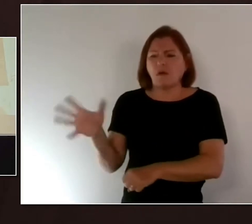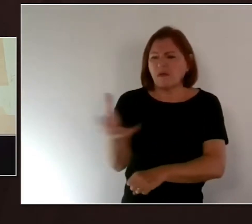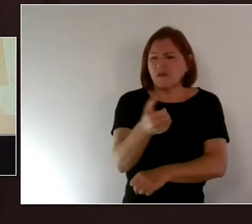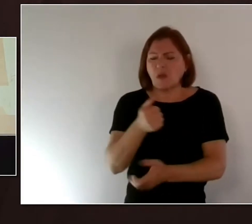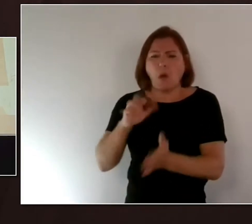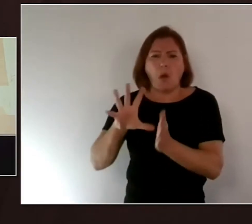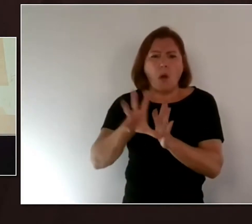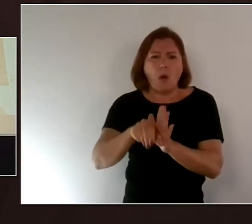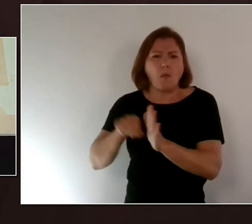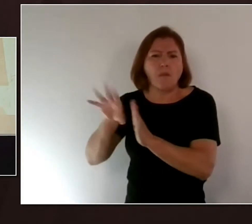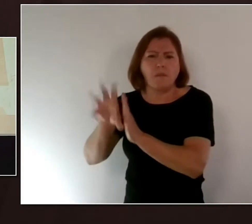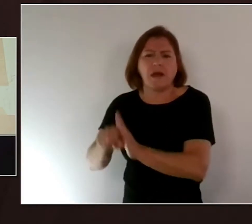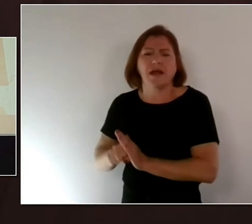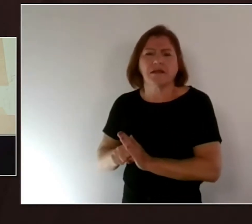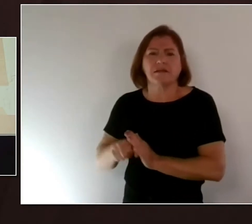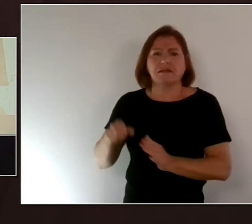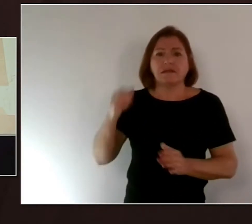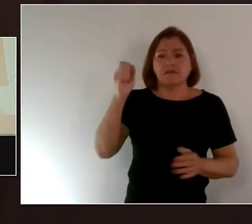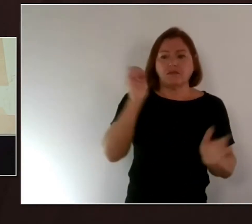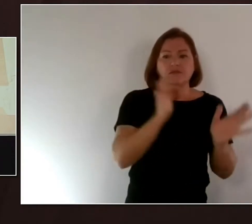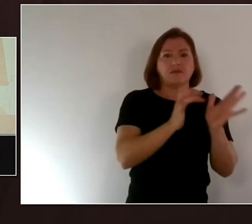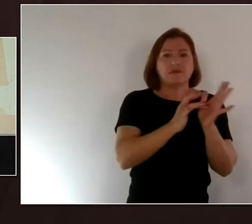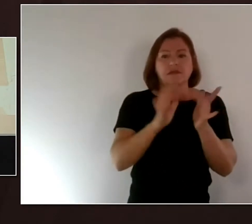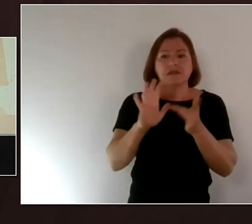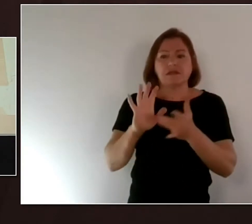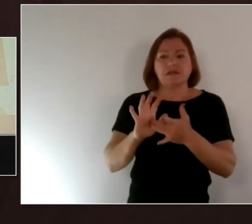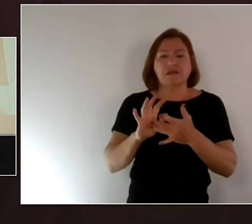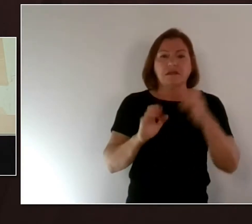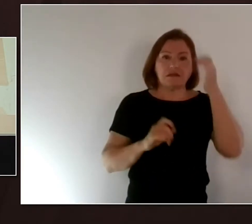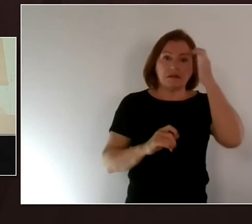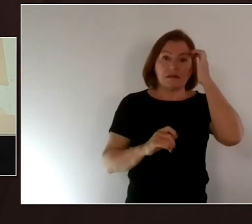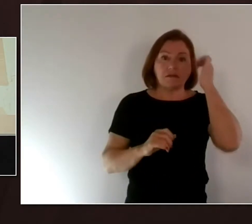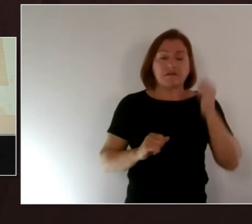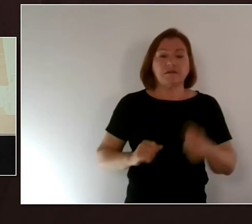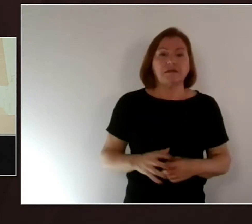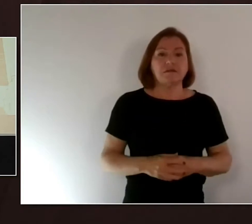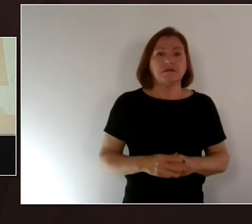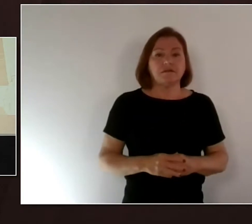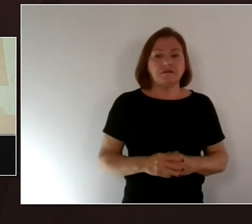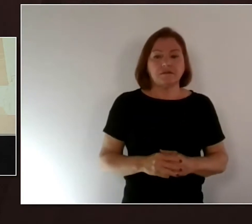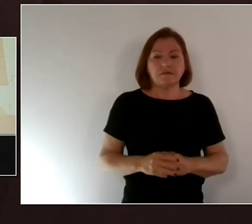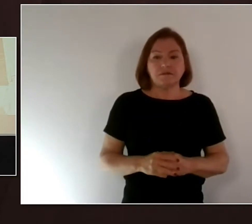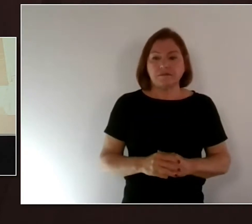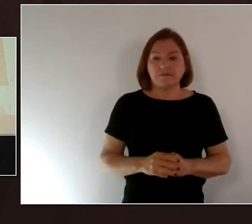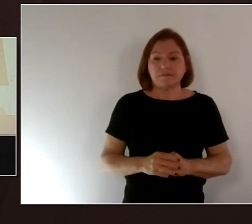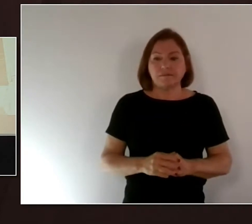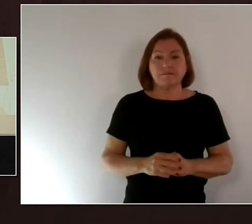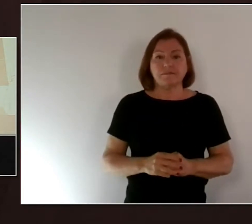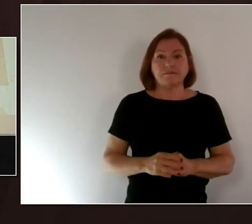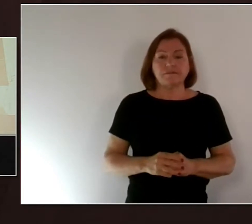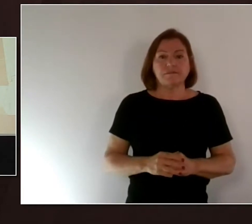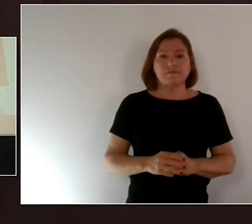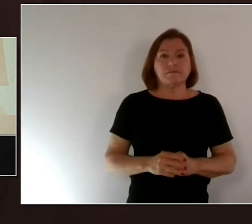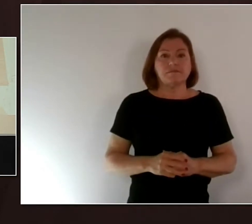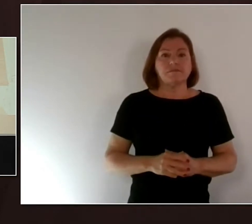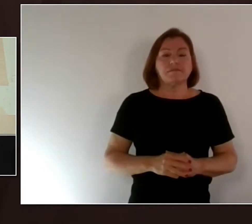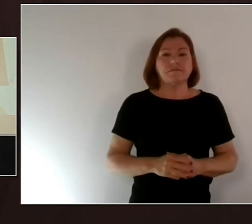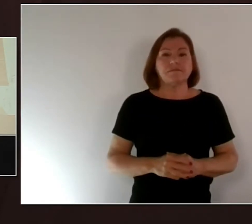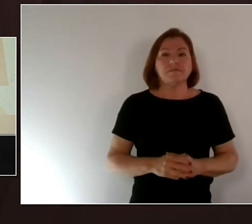dar. É só você pedir, né? Com vara de ferro as regerás e